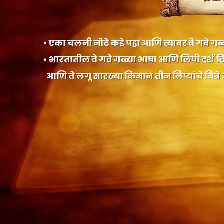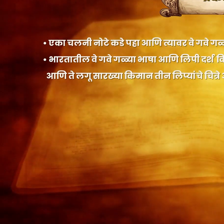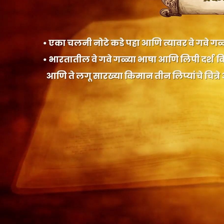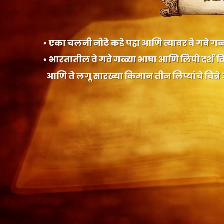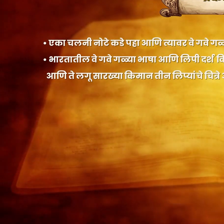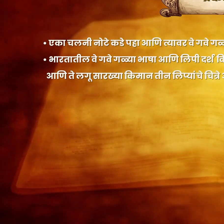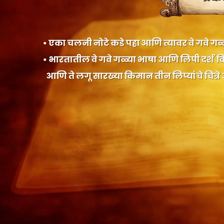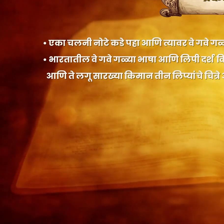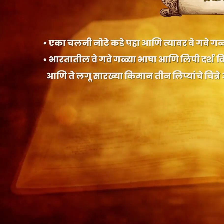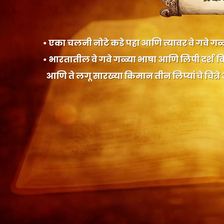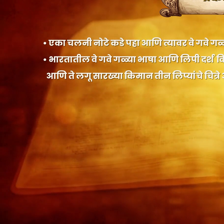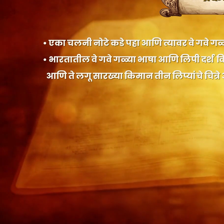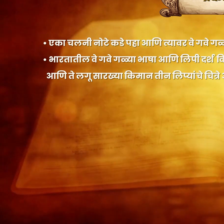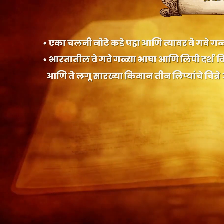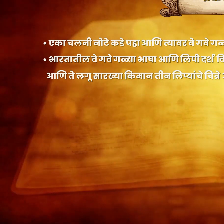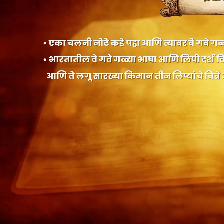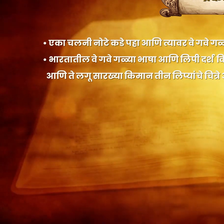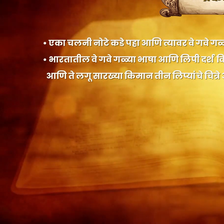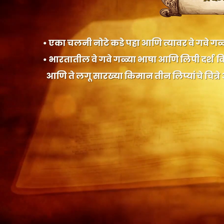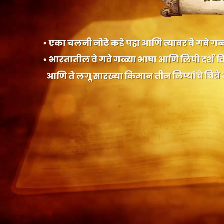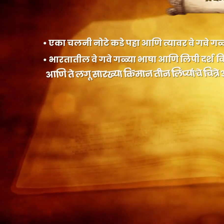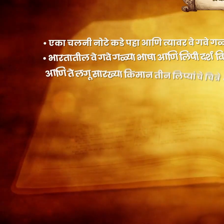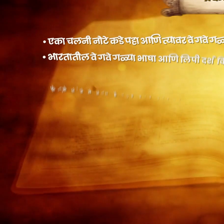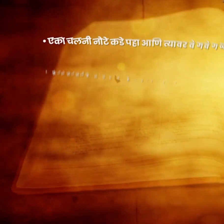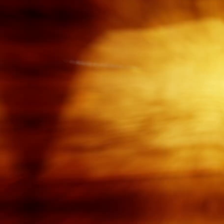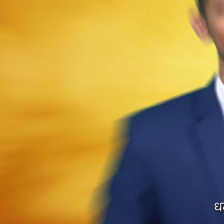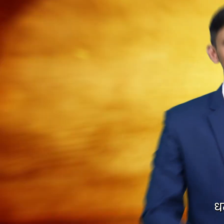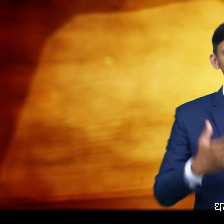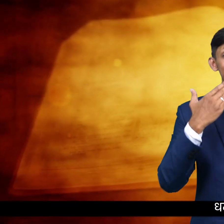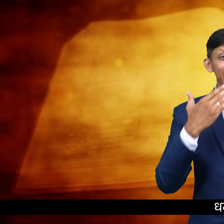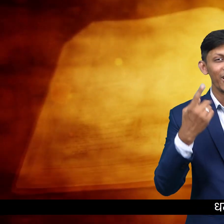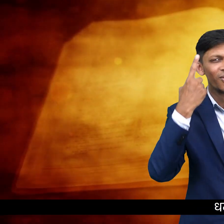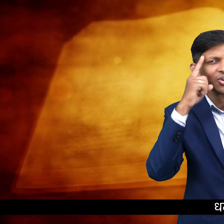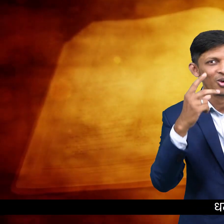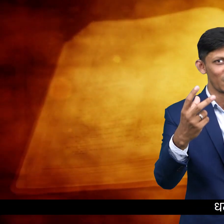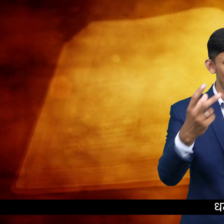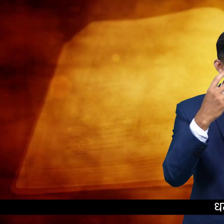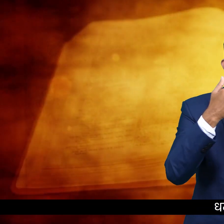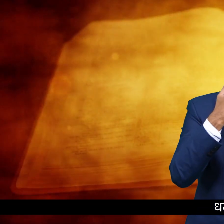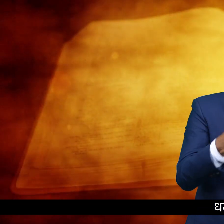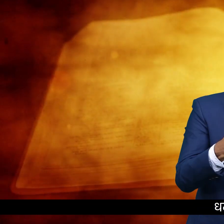धन्यवाद.